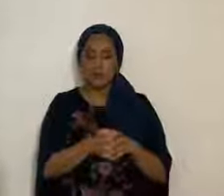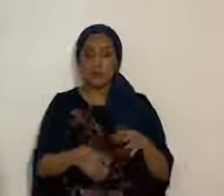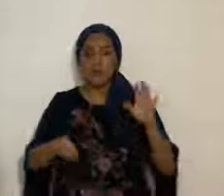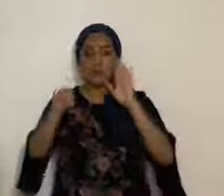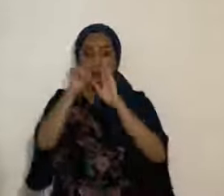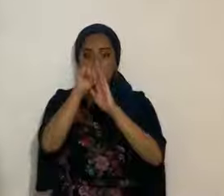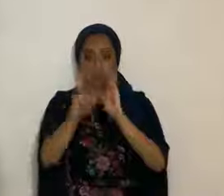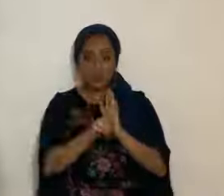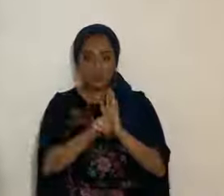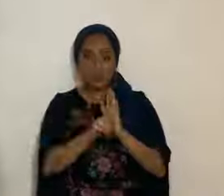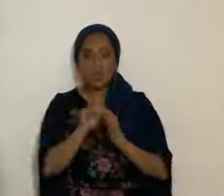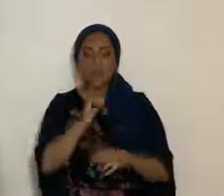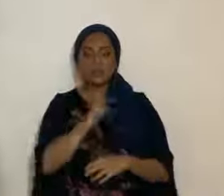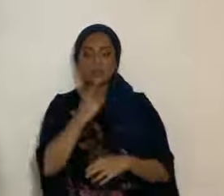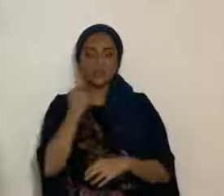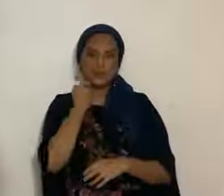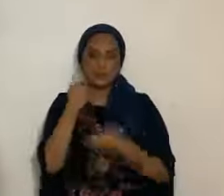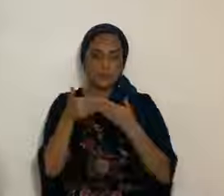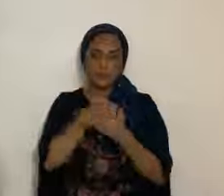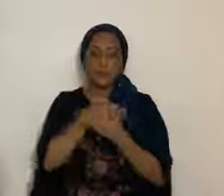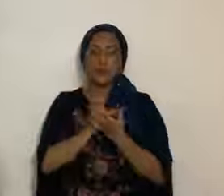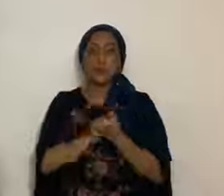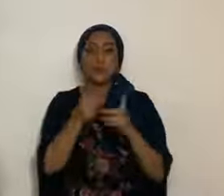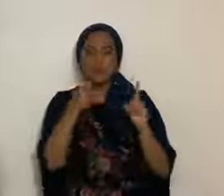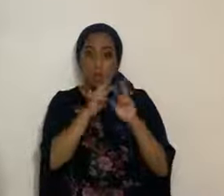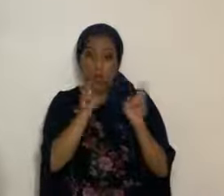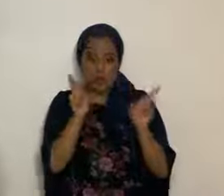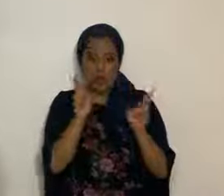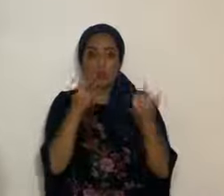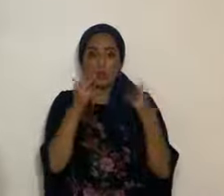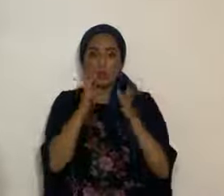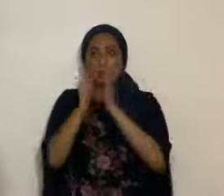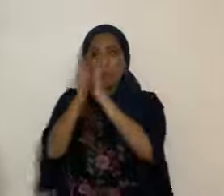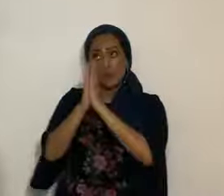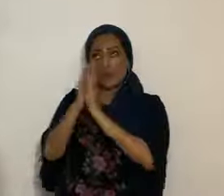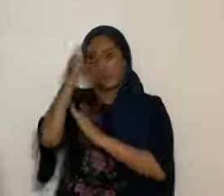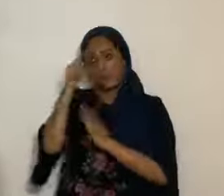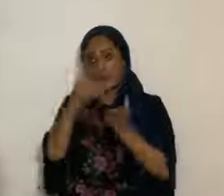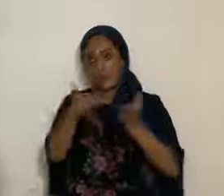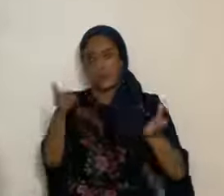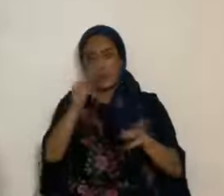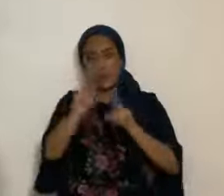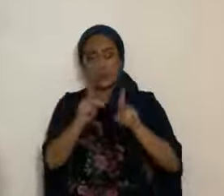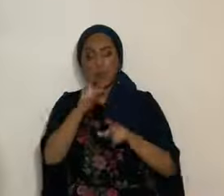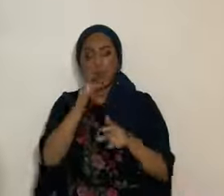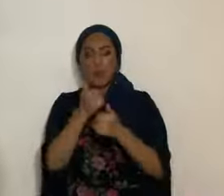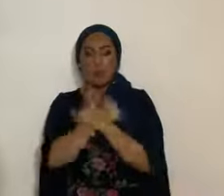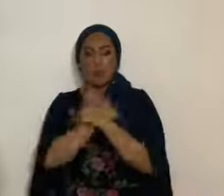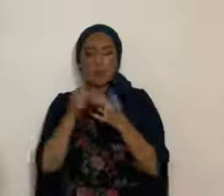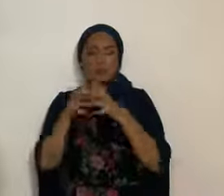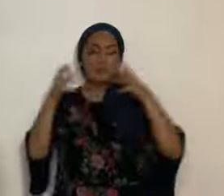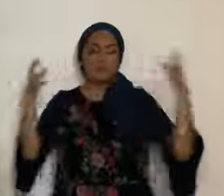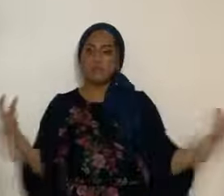Moisés, como lo dije anteriormente, ya había intercedido por aquel pueblo al que él amaba profundamente,